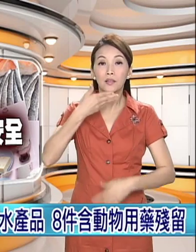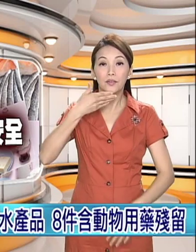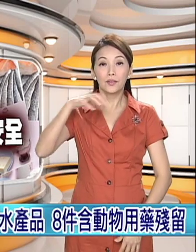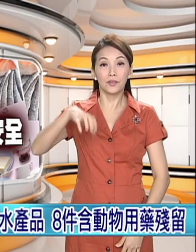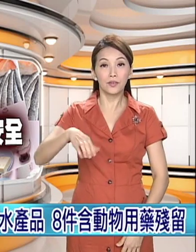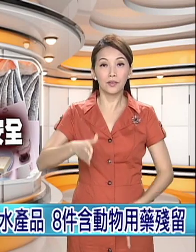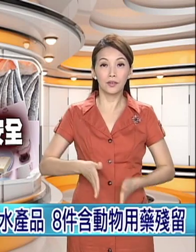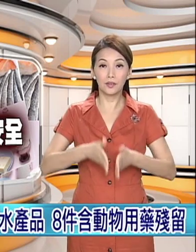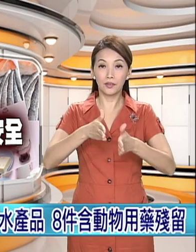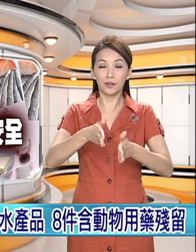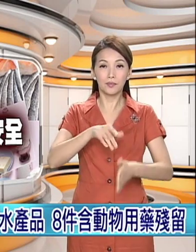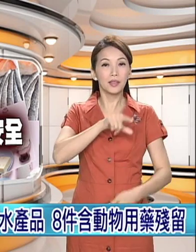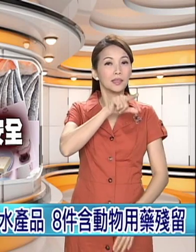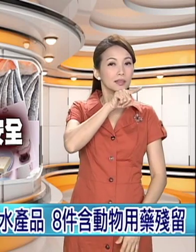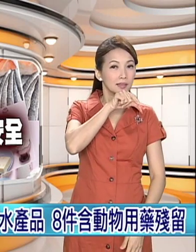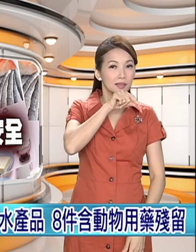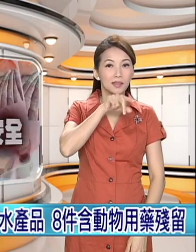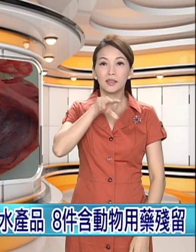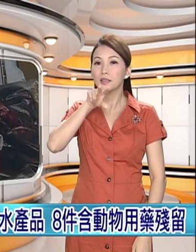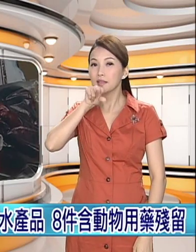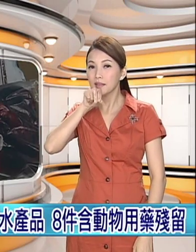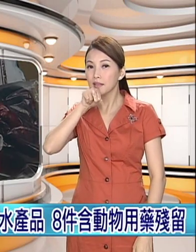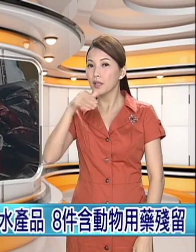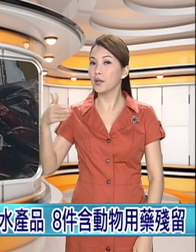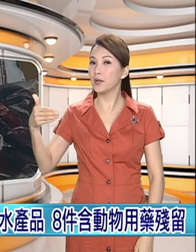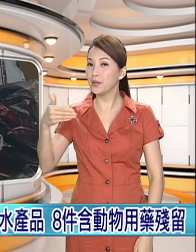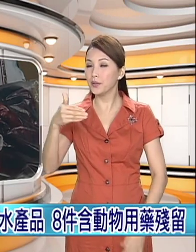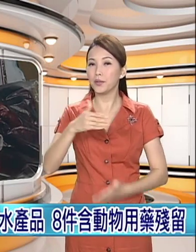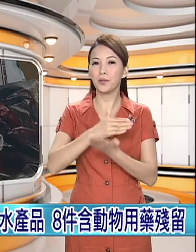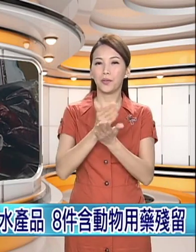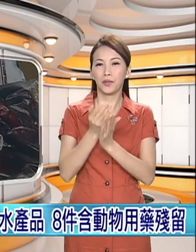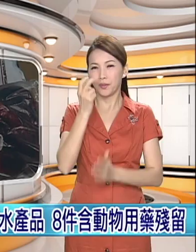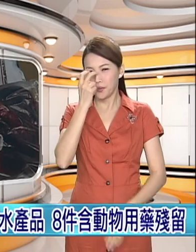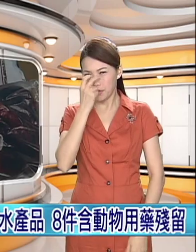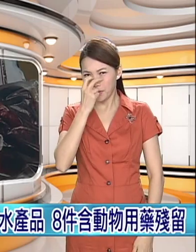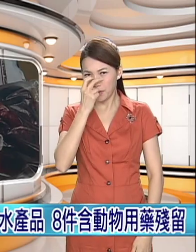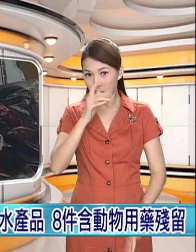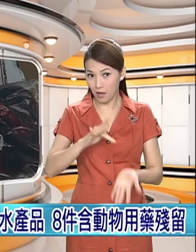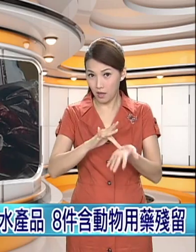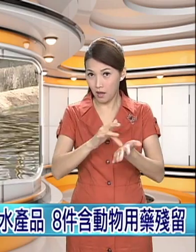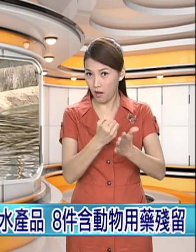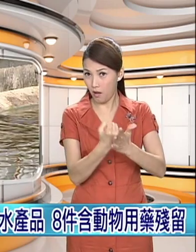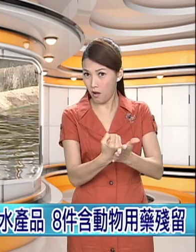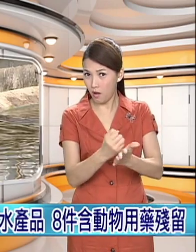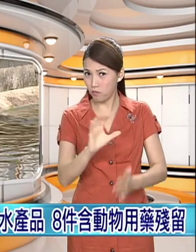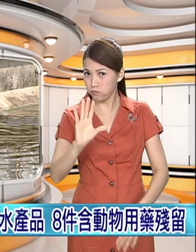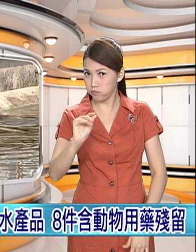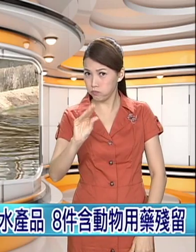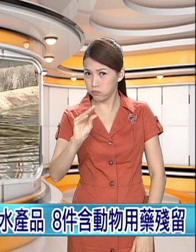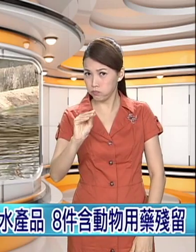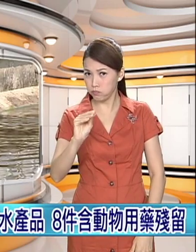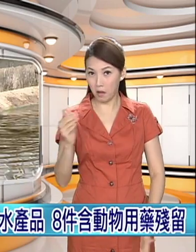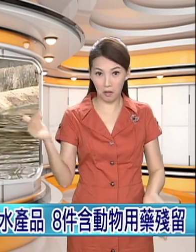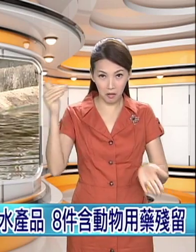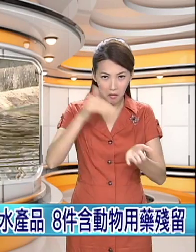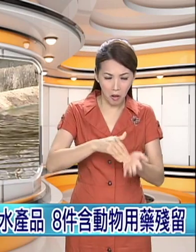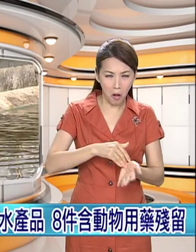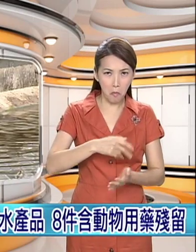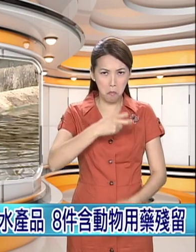卫福部检验情绪学产品的动物残留用药，结果发现到包括了俗称鳖的